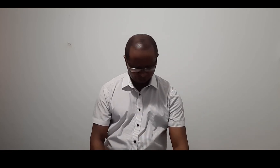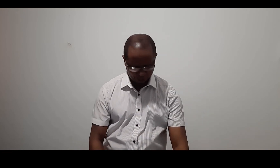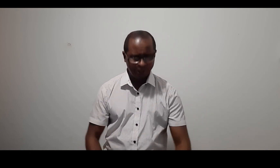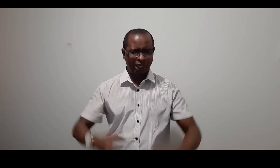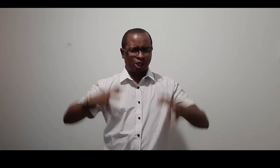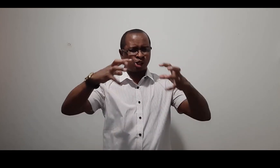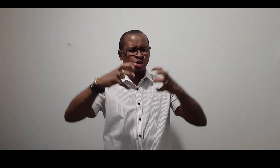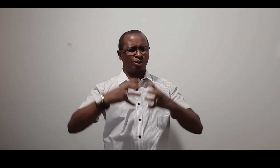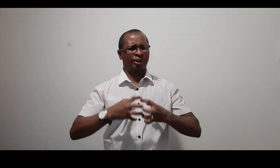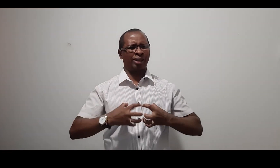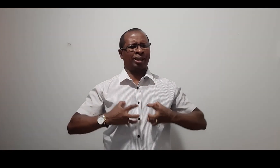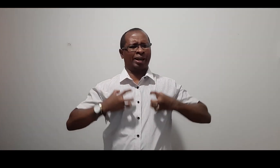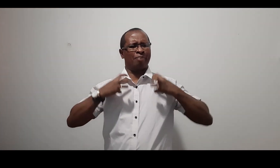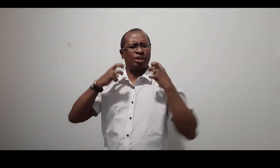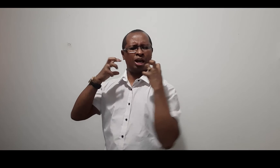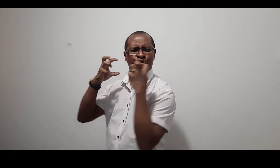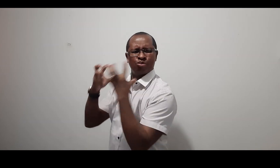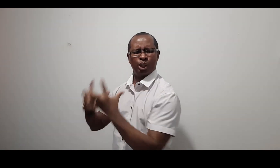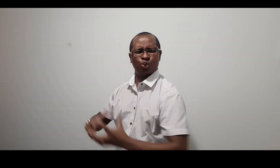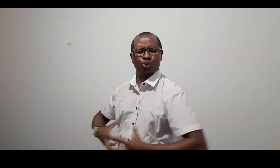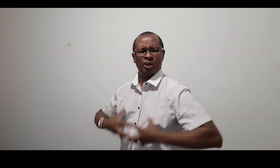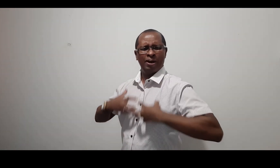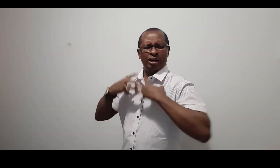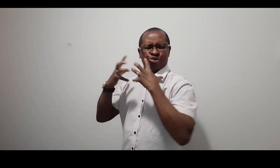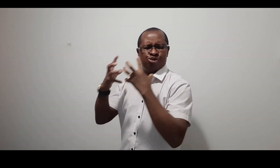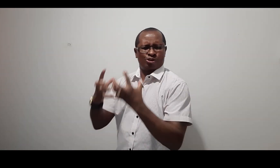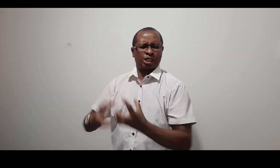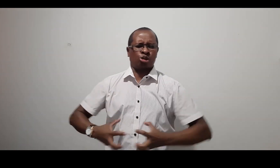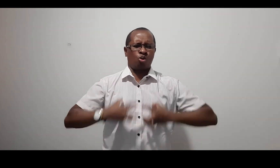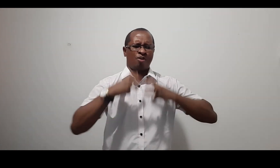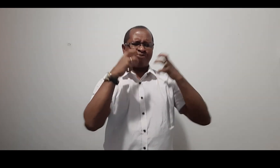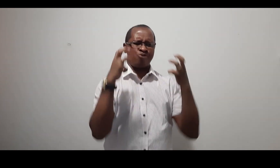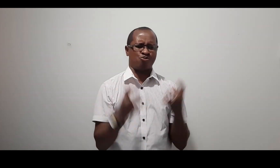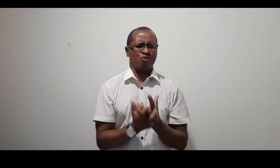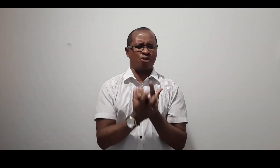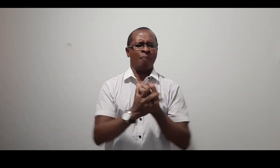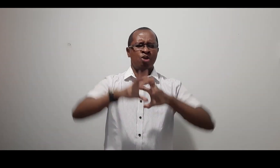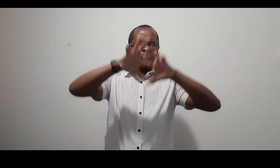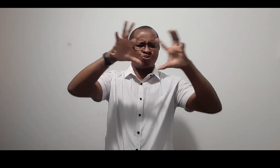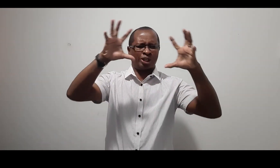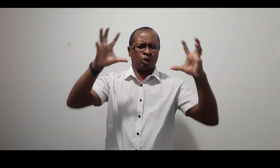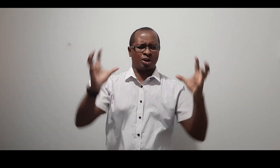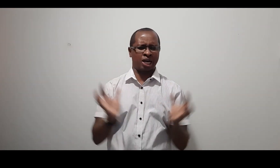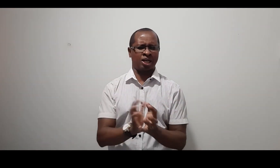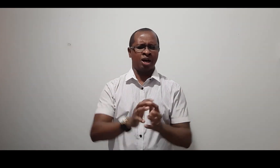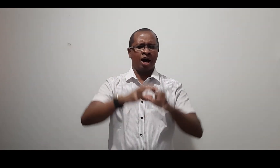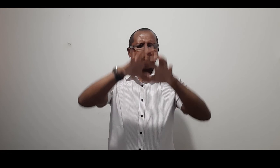ianareo. Esorony tanteraka misy lay fo maloto, lay fo rasoloany, fo vaovao, fo voadio amy rany, ary